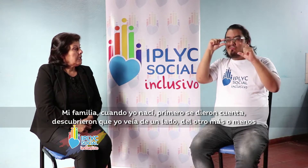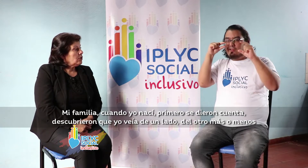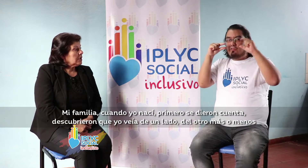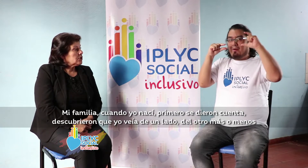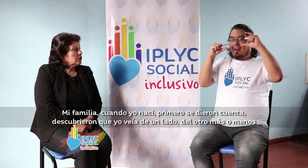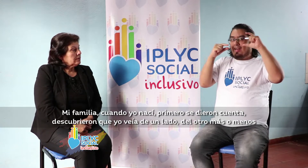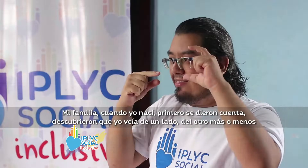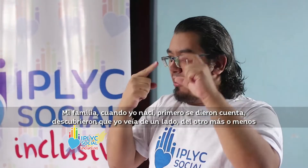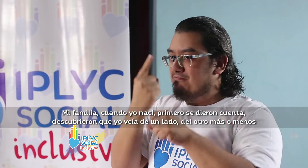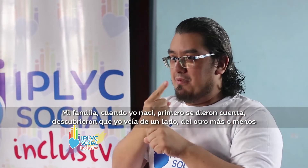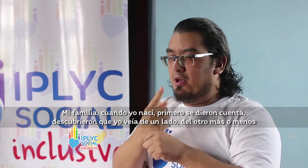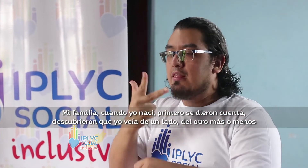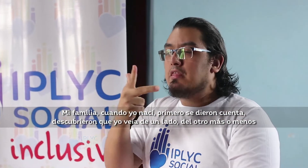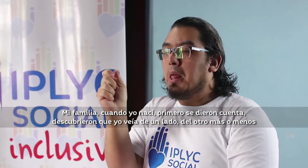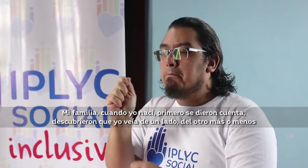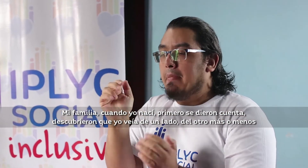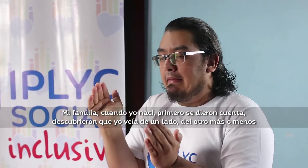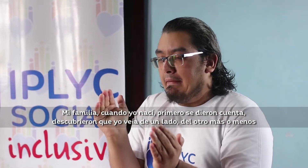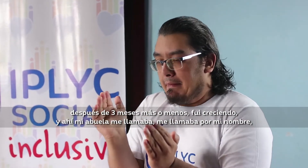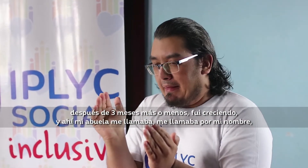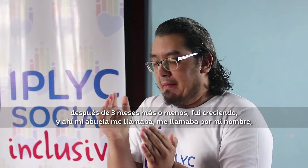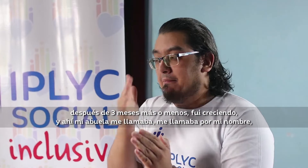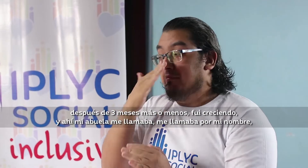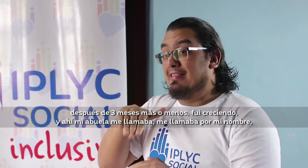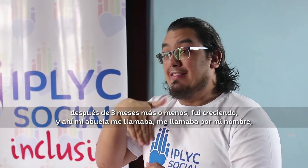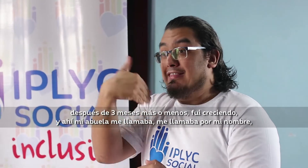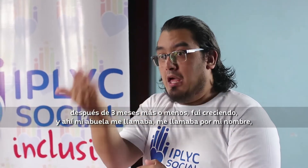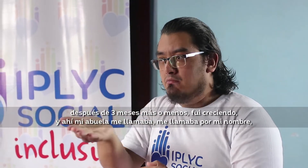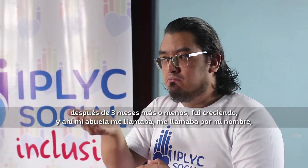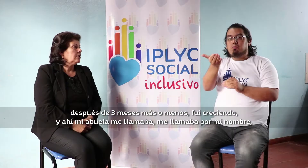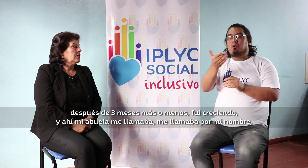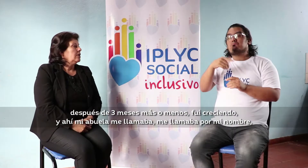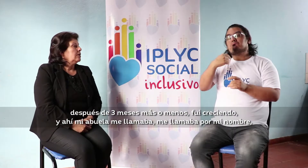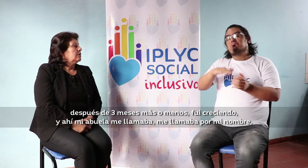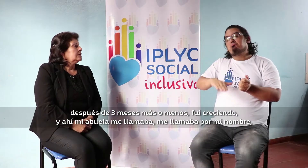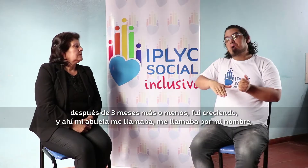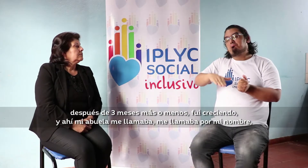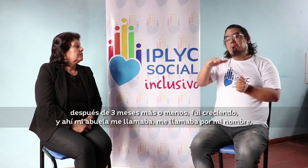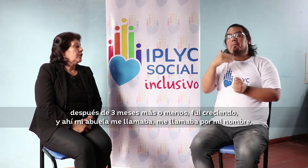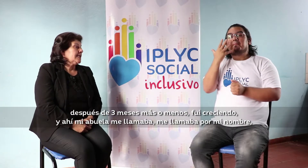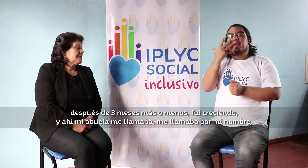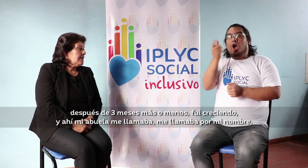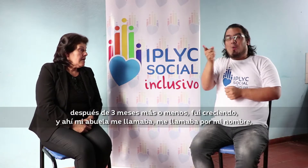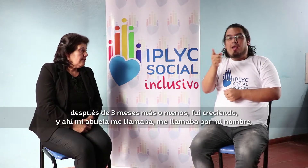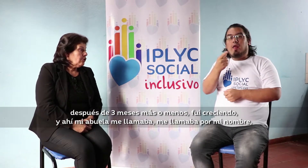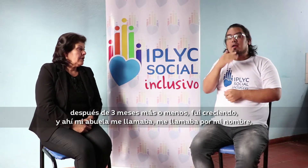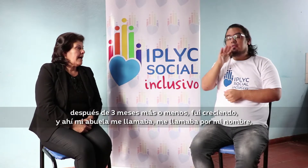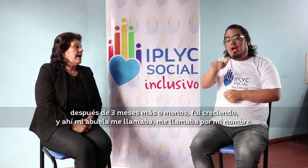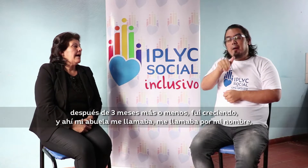descubrieron que yo veía de un lado y del otro más o menos. Después de 3 meses, más o menos, fui creciendo. Y